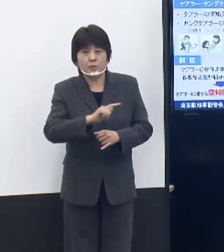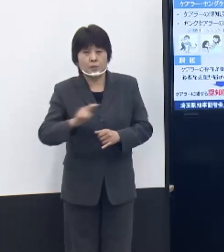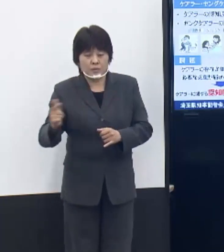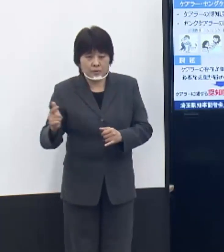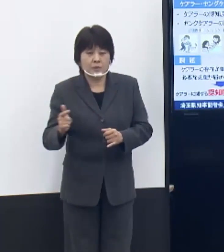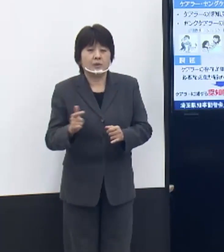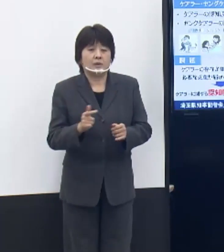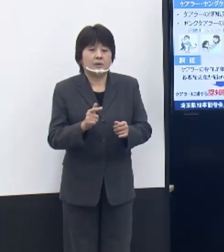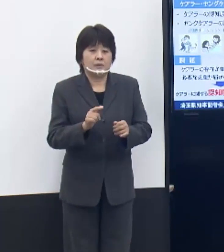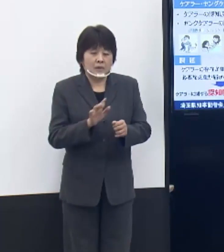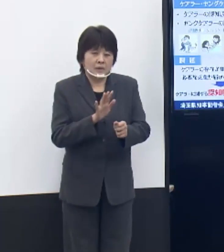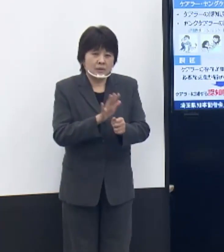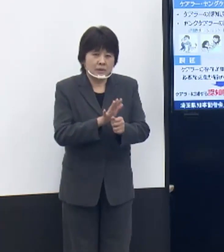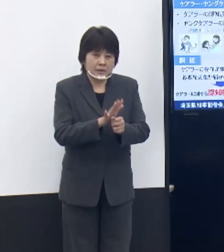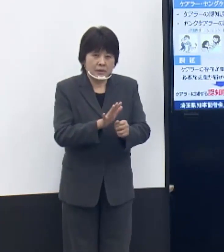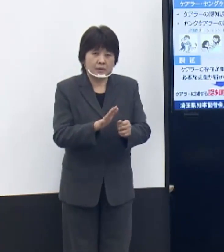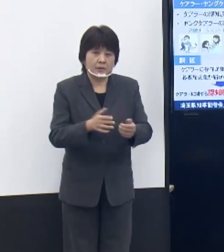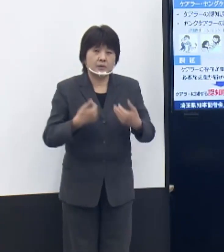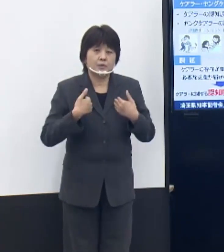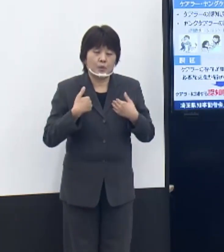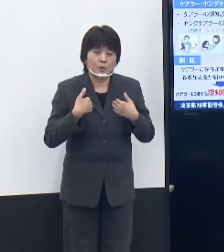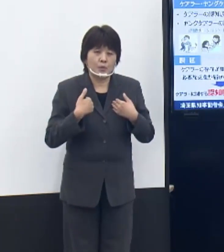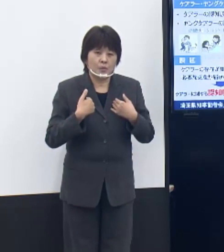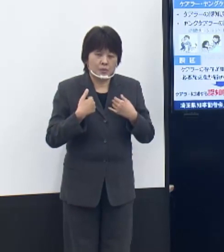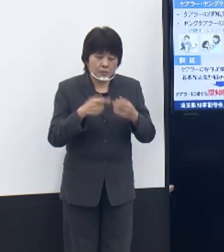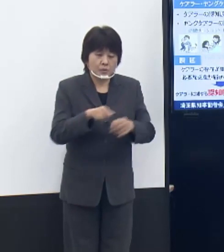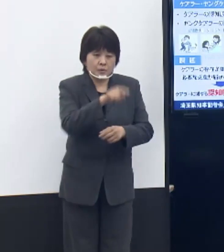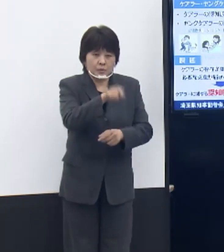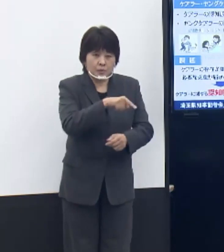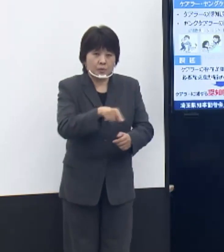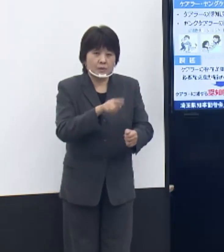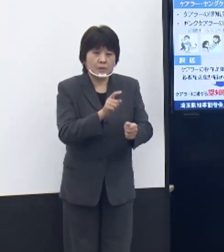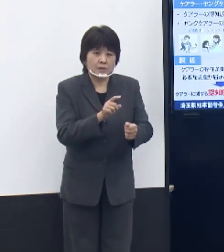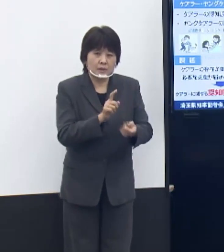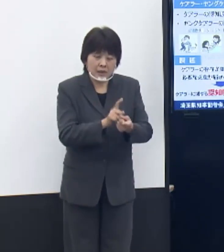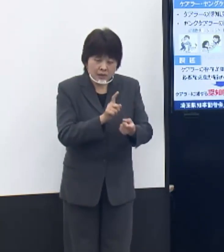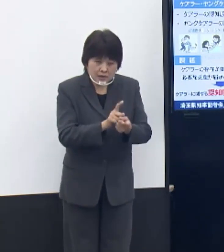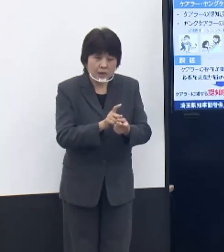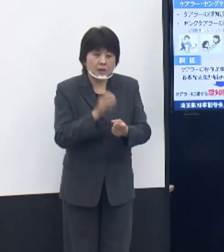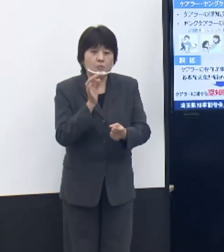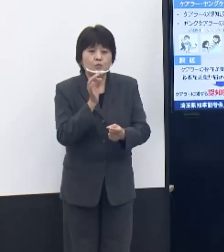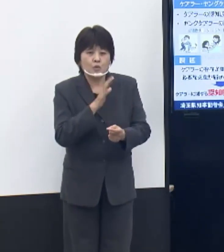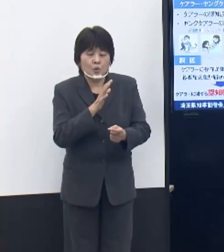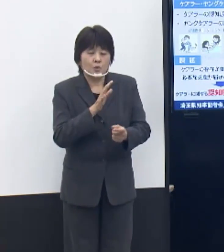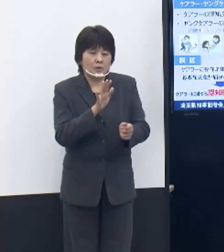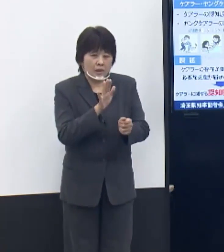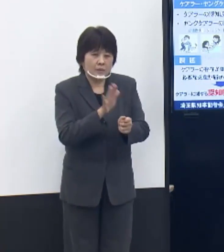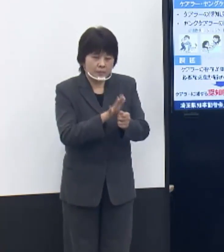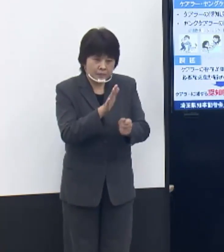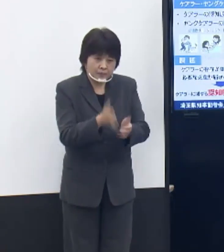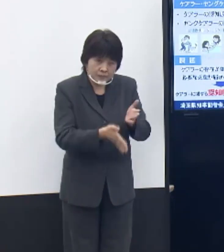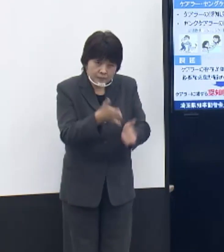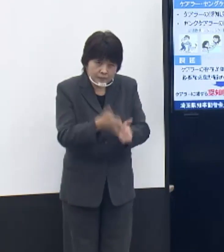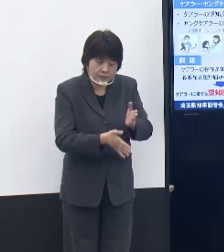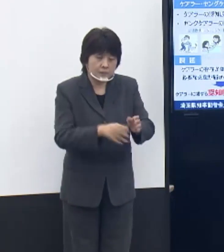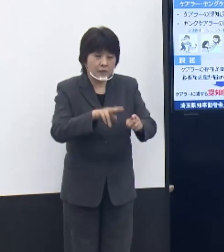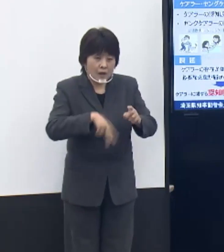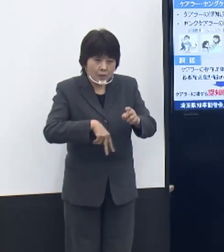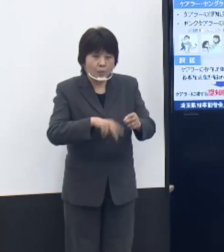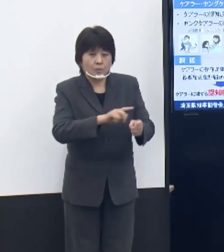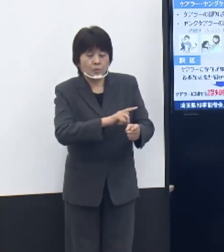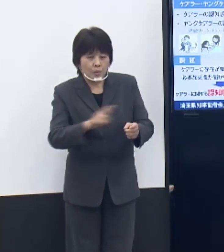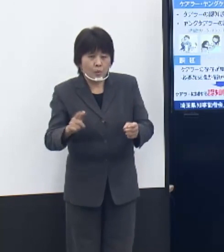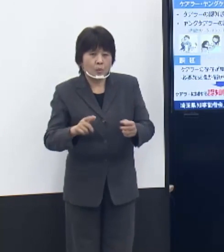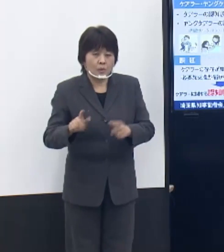援助を必要とする親族などに対して無償で介護、看護、日常生活上の世話、